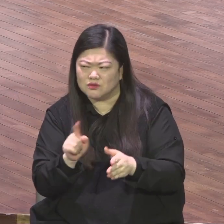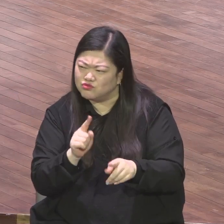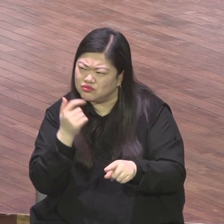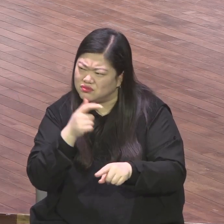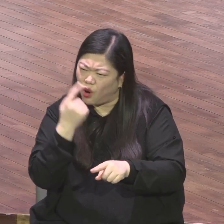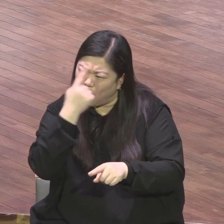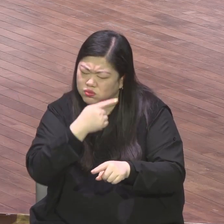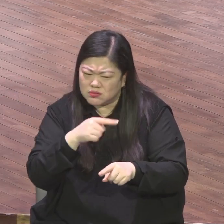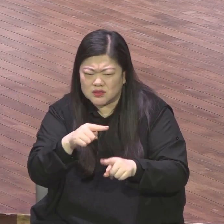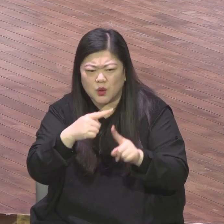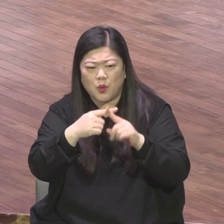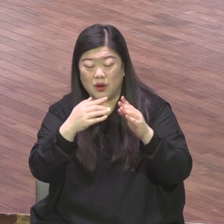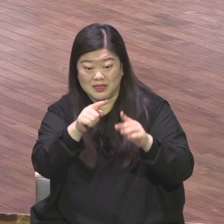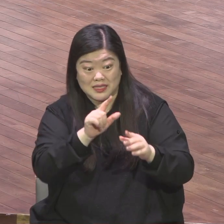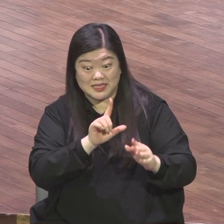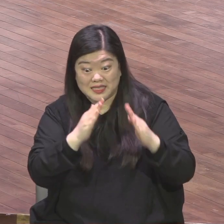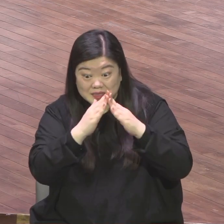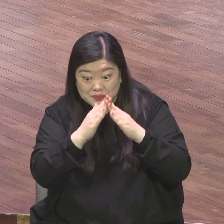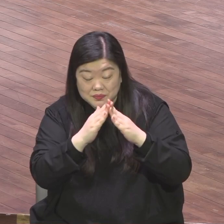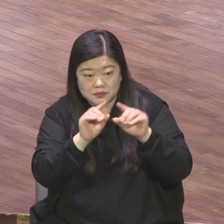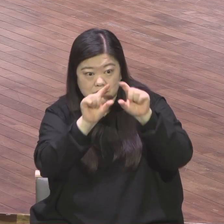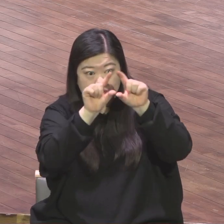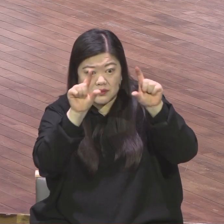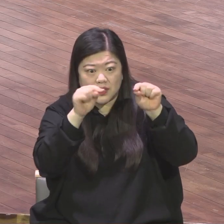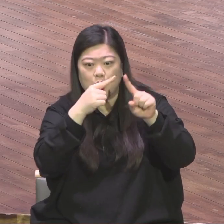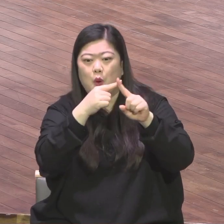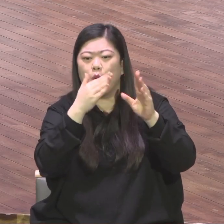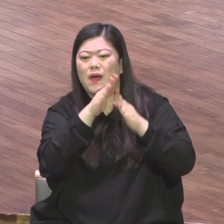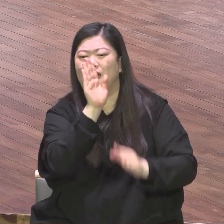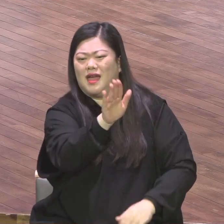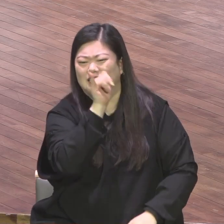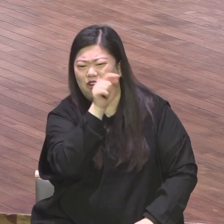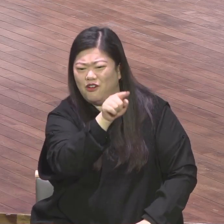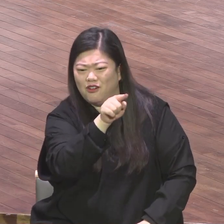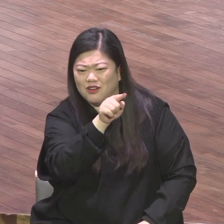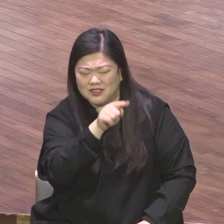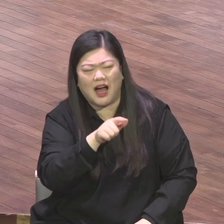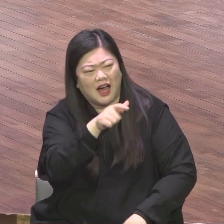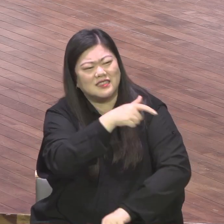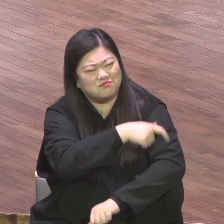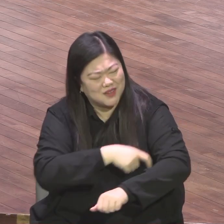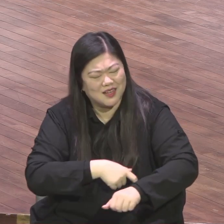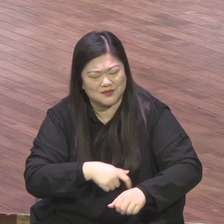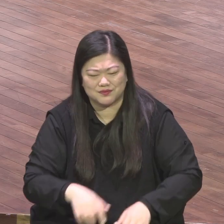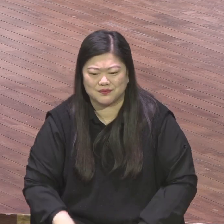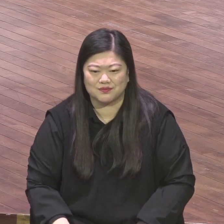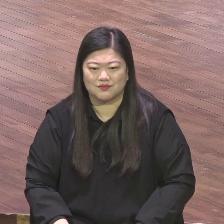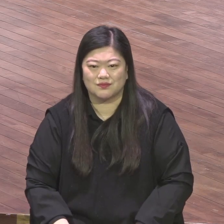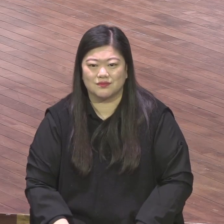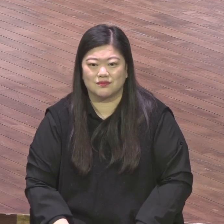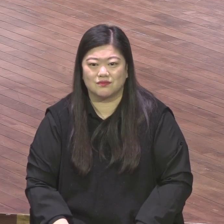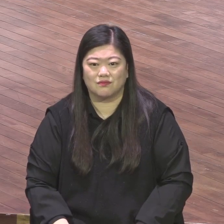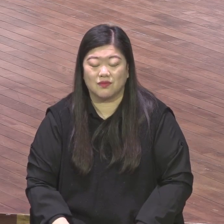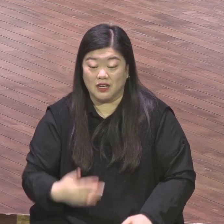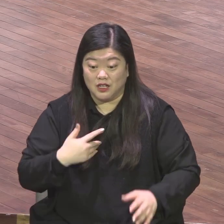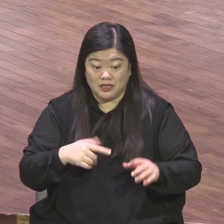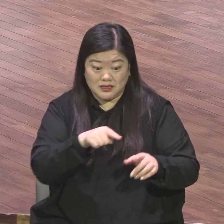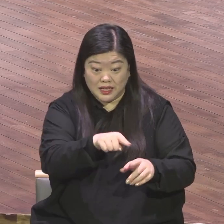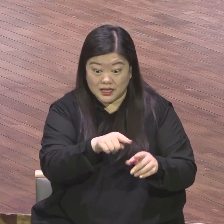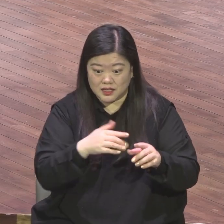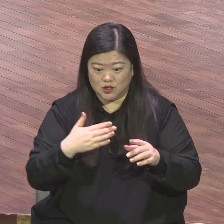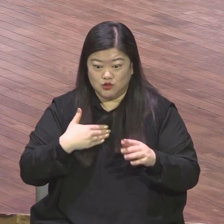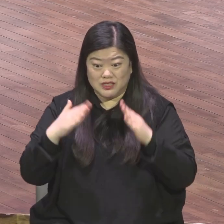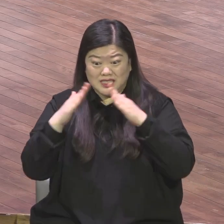얼마나 예민하냐. 잠 못 잔대. 우리 집에는 사람이 없어요. 우리